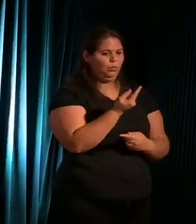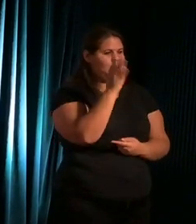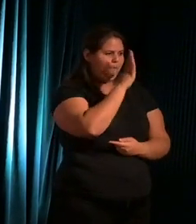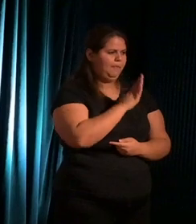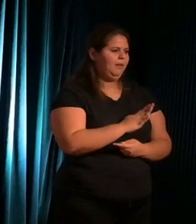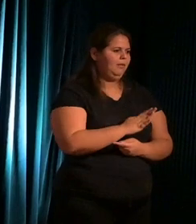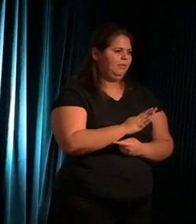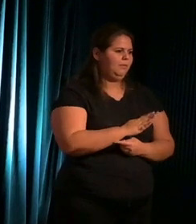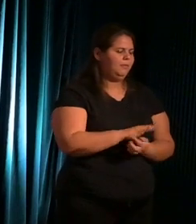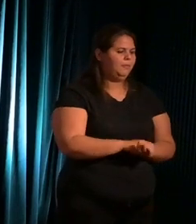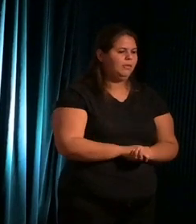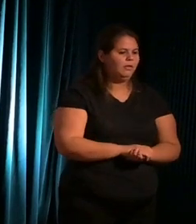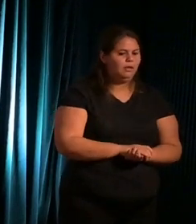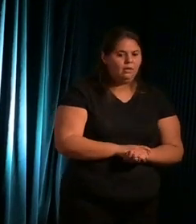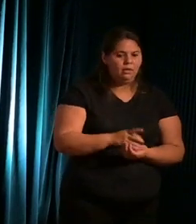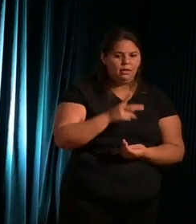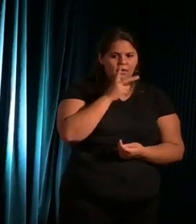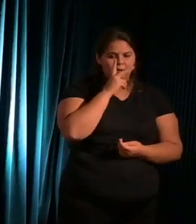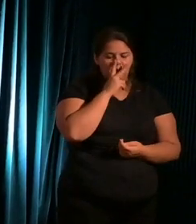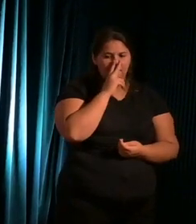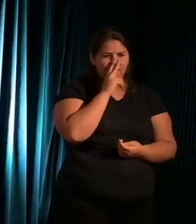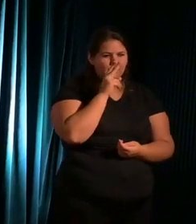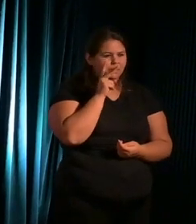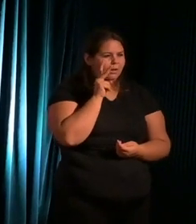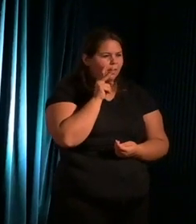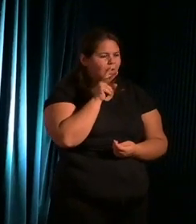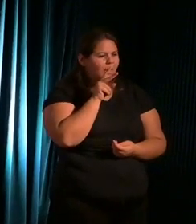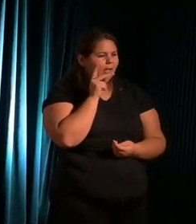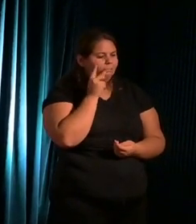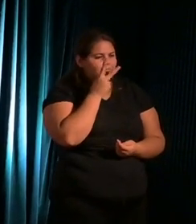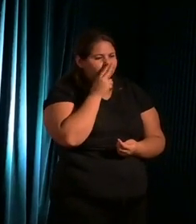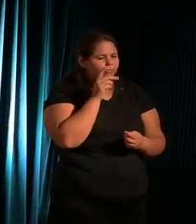olhar quase operístico.